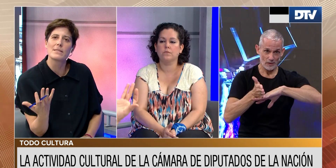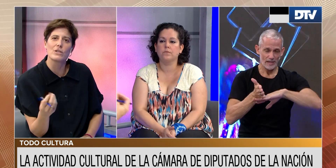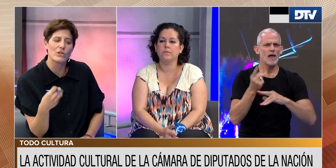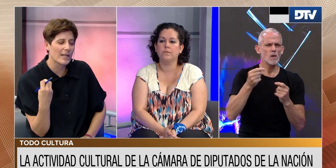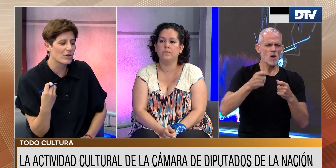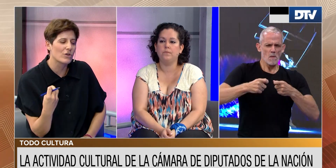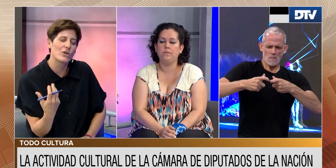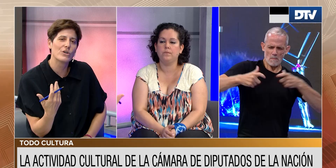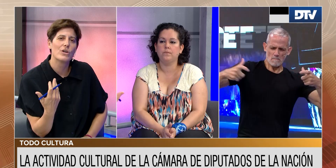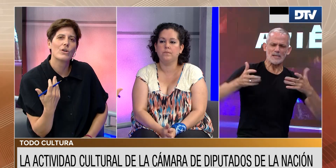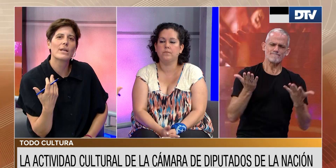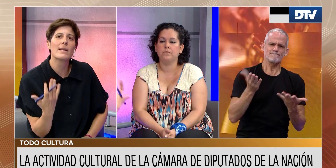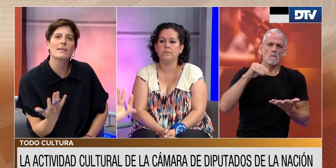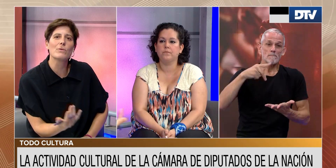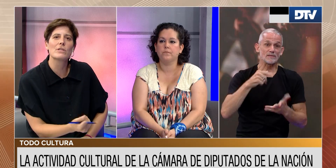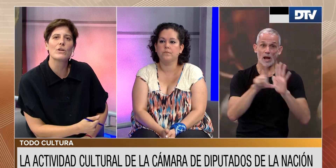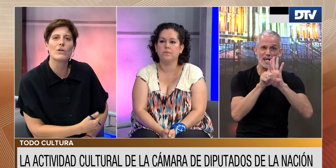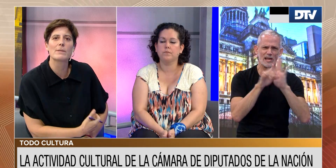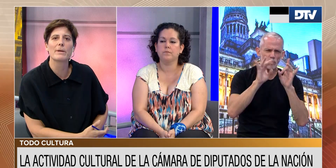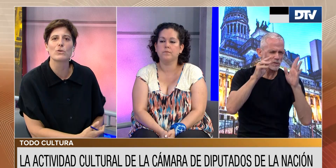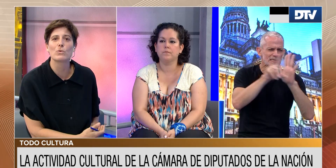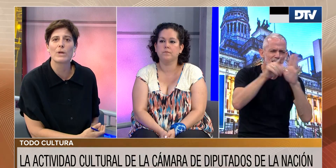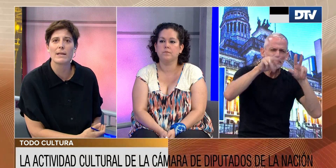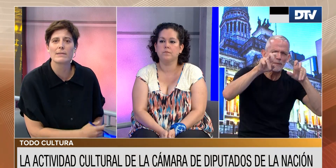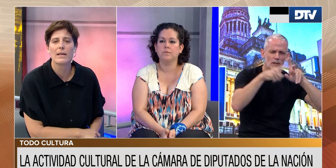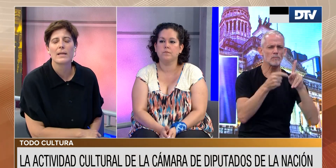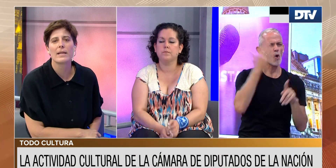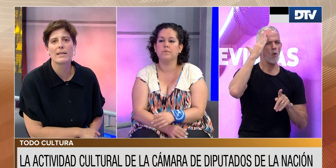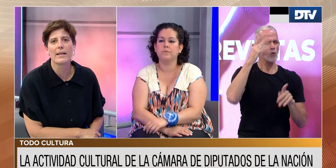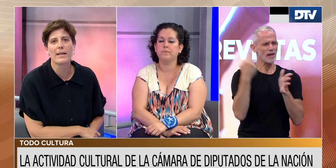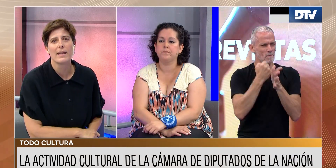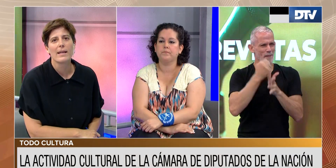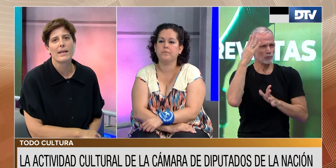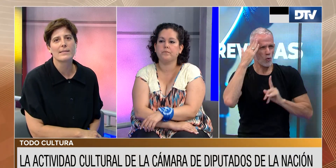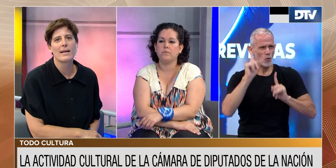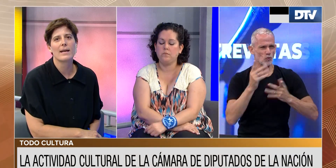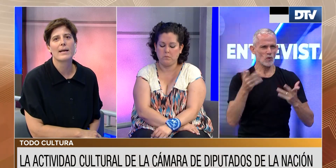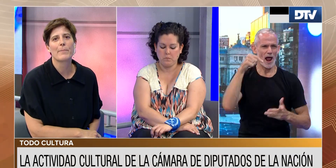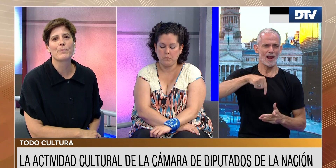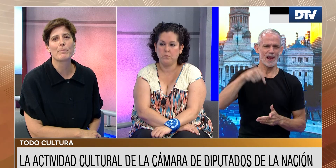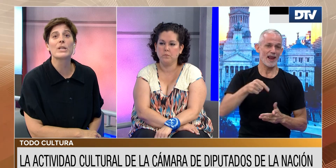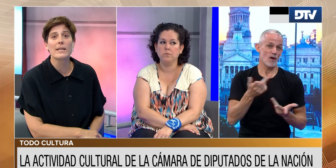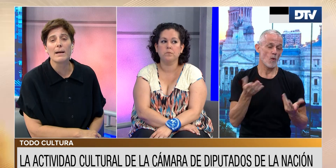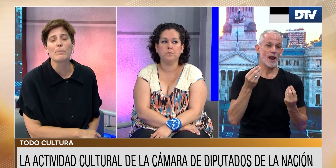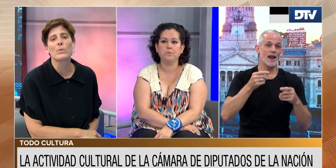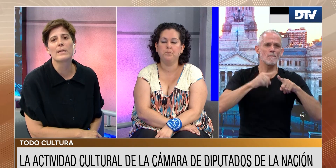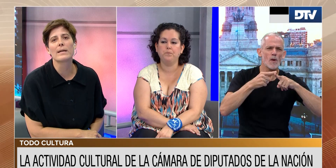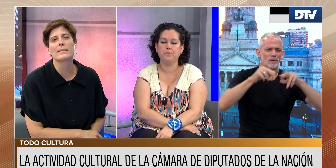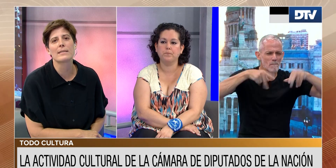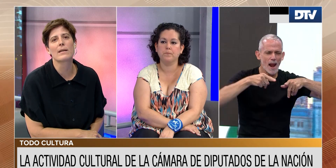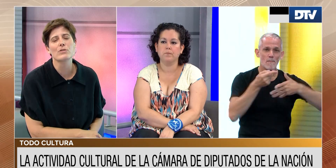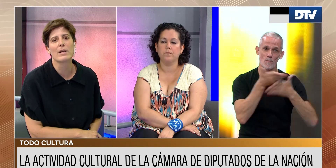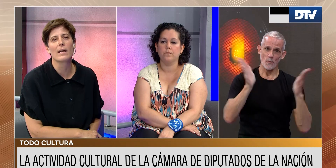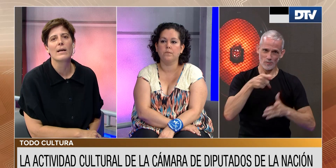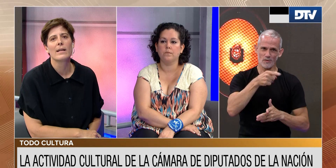poco la dimensión, no tanto con lo legislativo, sino con los impactos culturales que tiene esta política pública